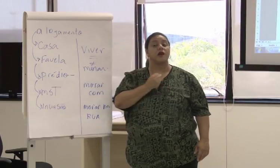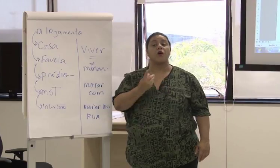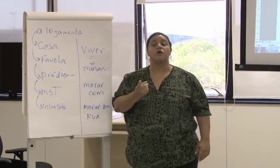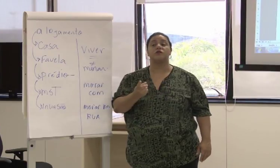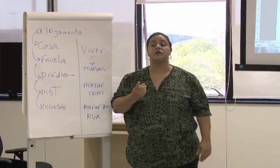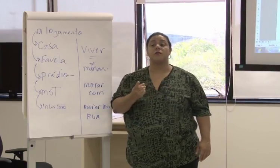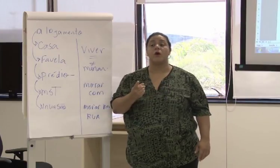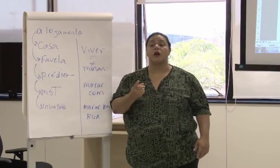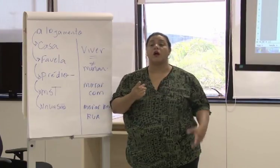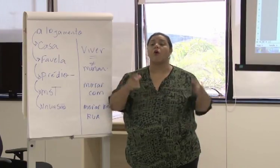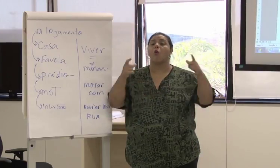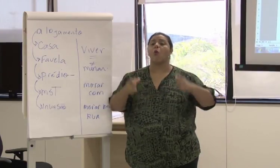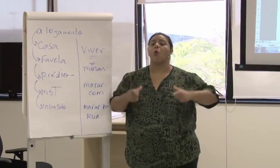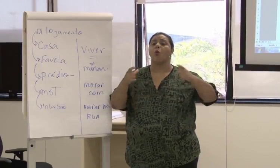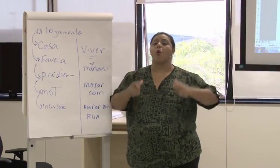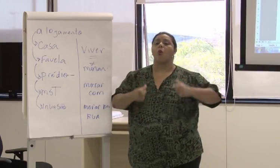onde você mora?